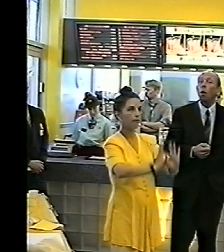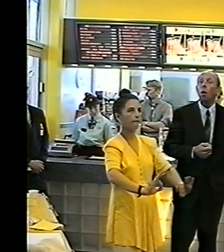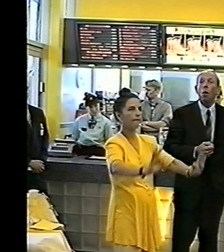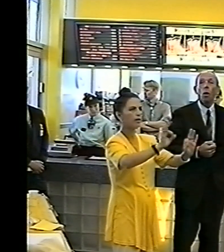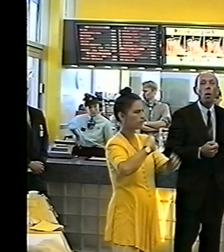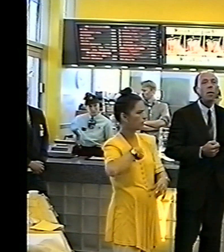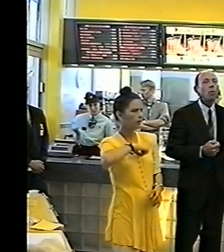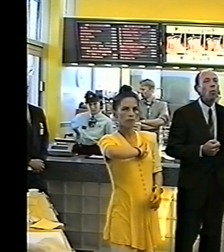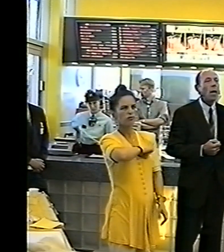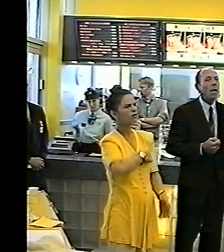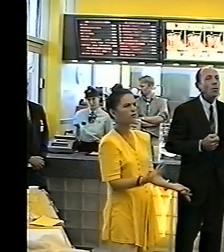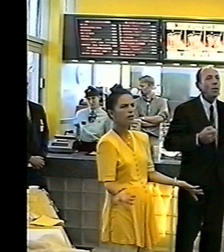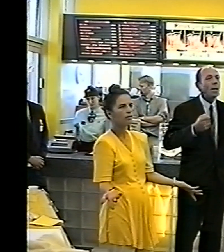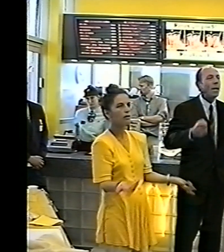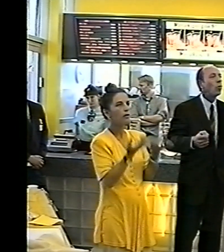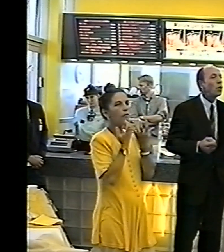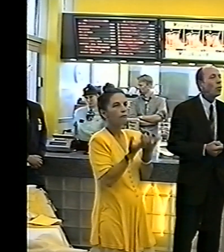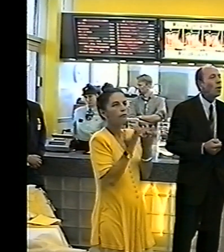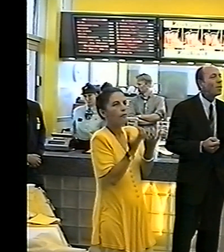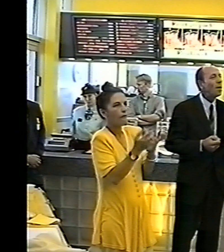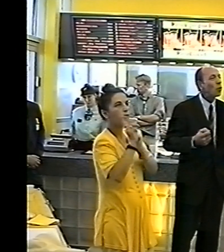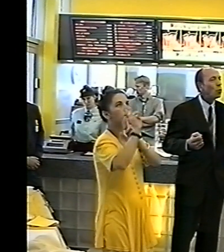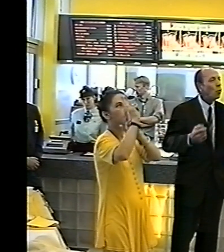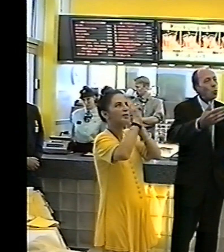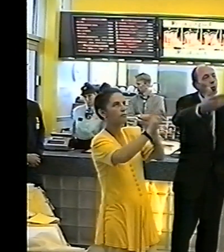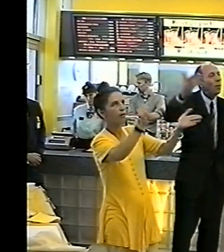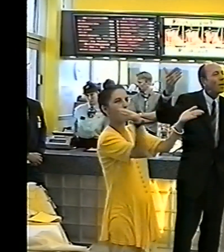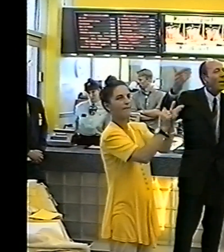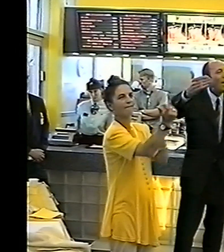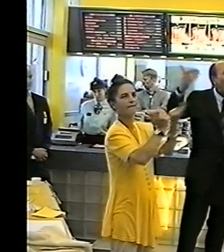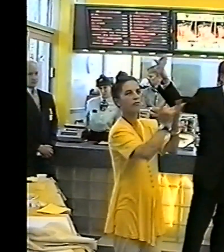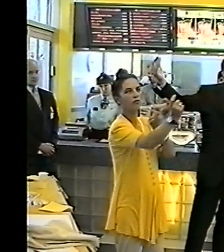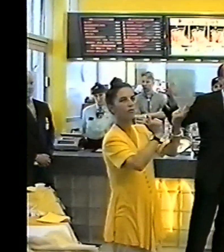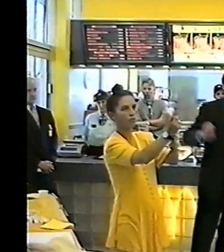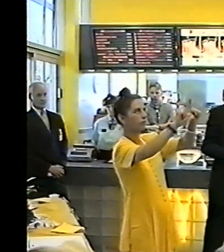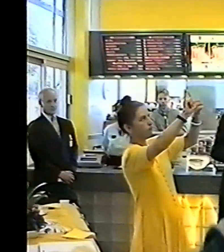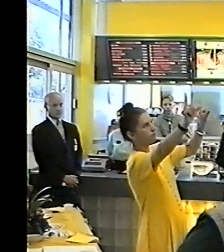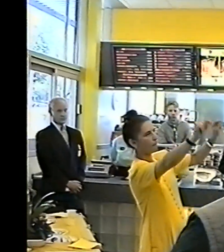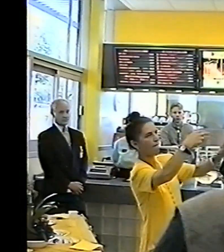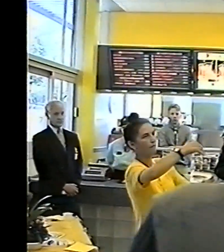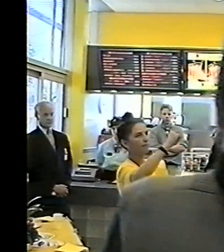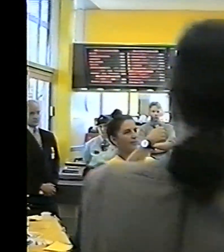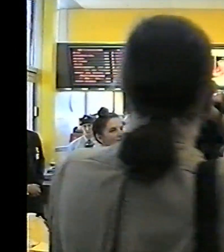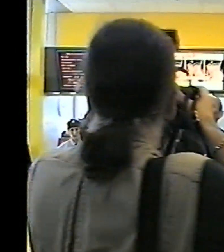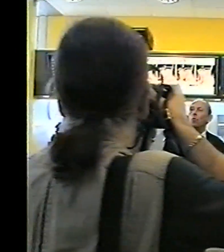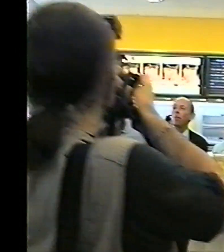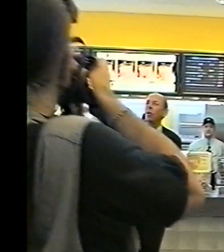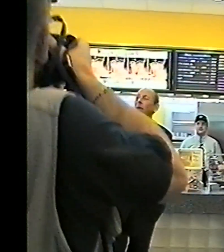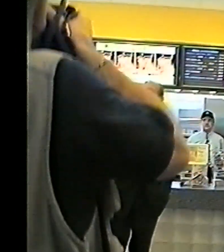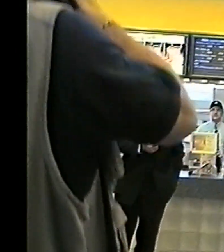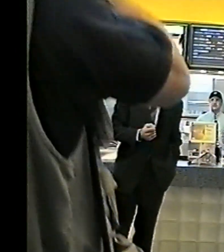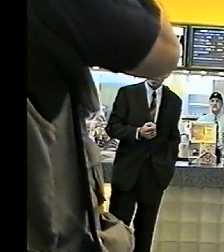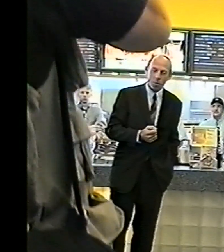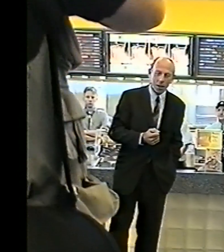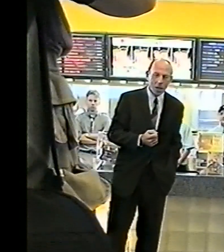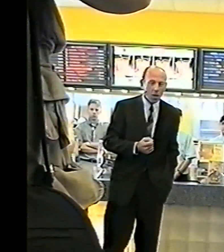avions un grand espoir d'accrocher notre enseigne sur l'autoroute, surtout à l'entrée de la Suisse en venant de la France, alors que nous avons des